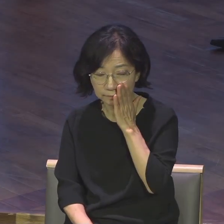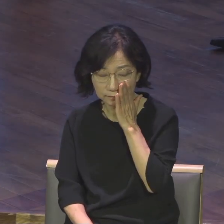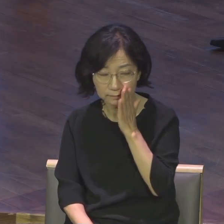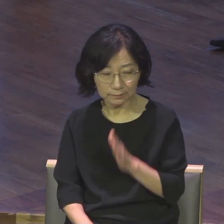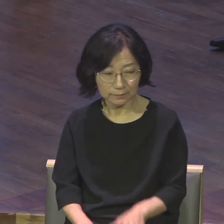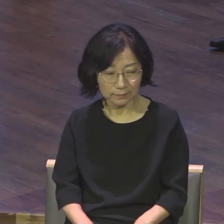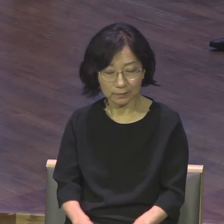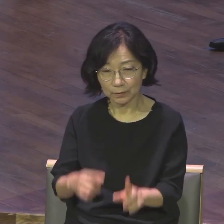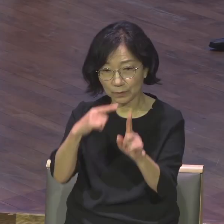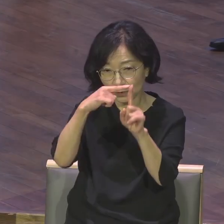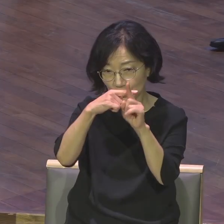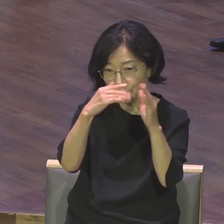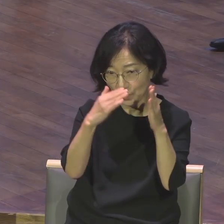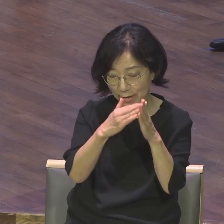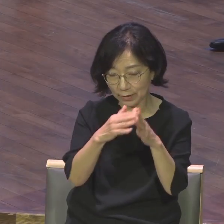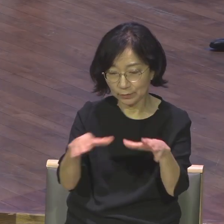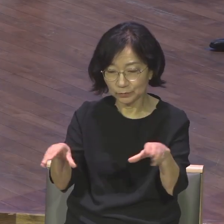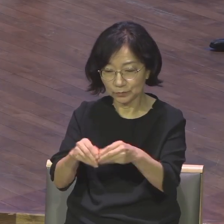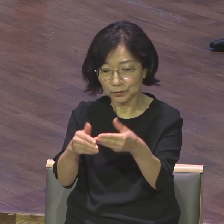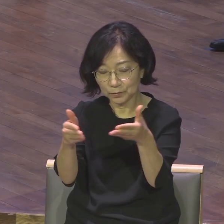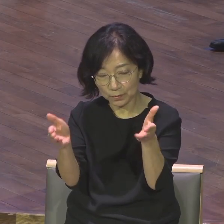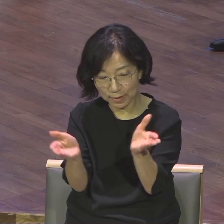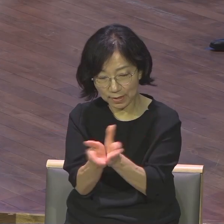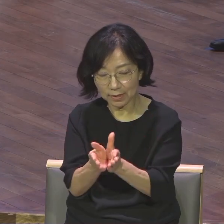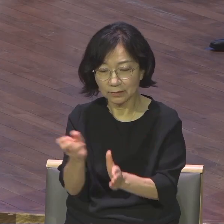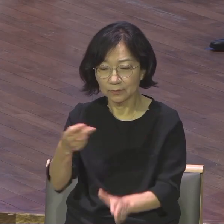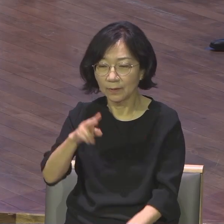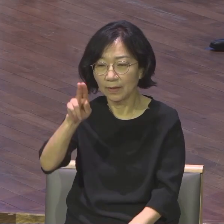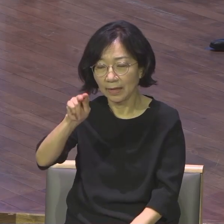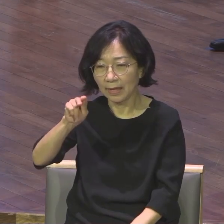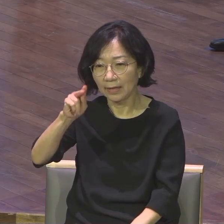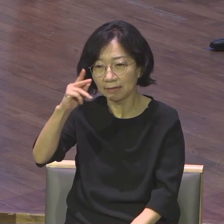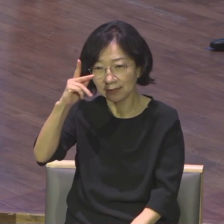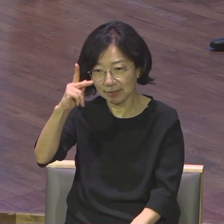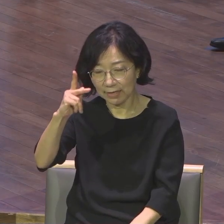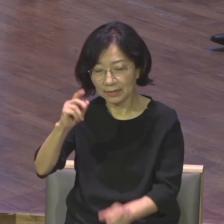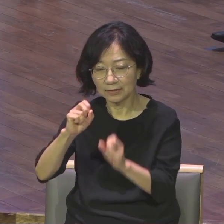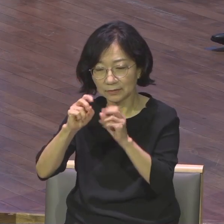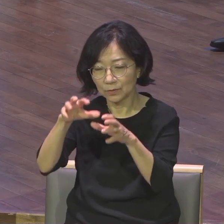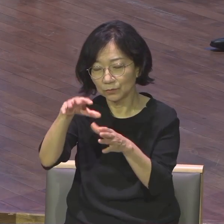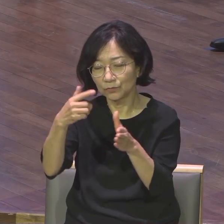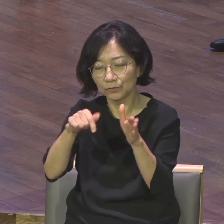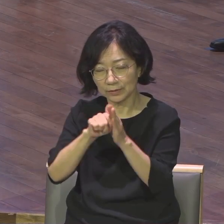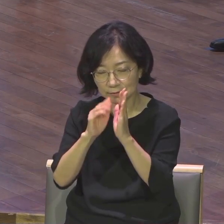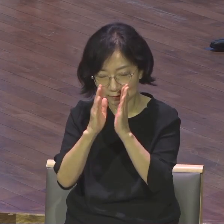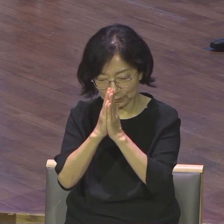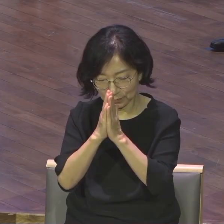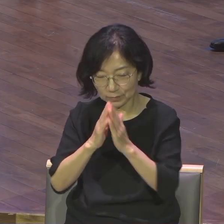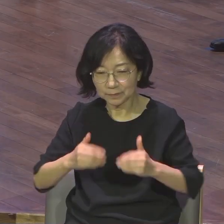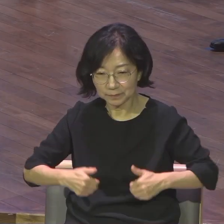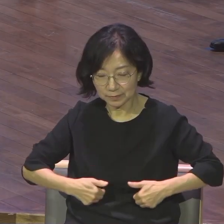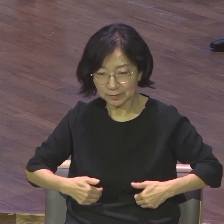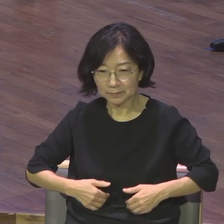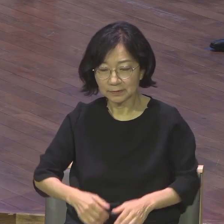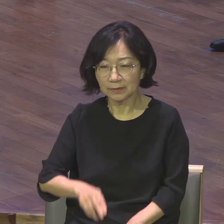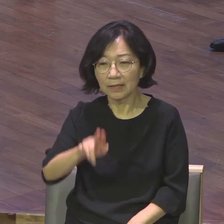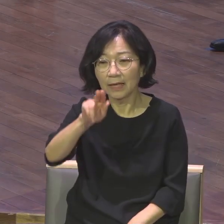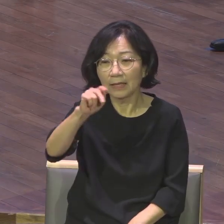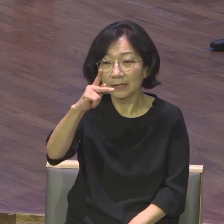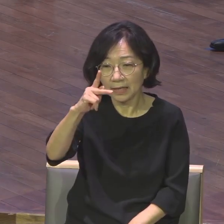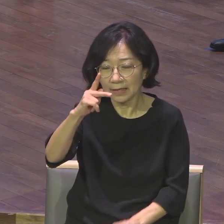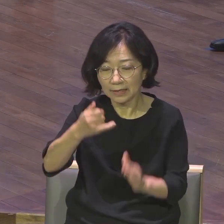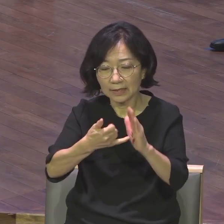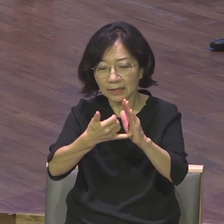교회와 총회를 기도하겠습니다. NK 선교국 기관 보고했습니다. NK 선교국 이분들은 지금 가족들이 북한에 있는 분들이 많이